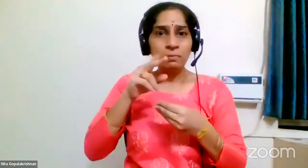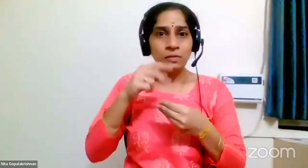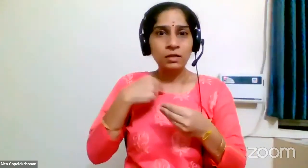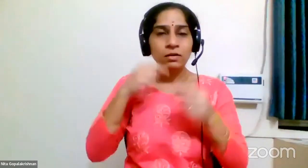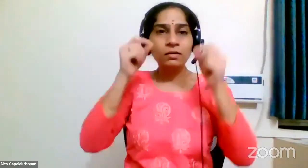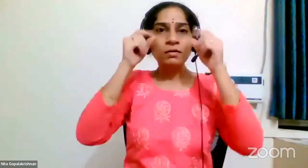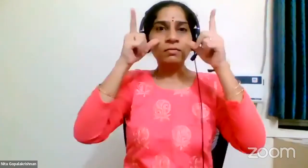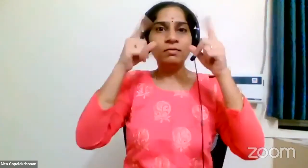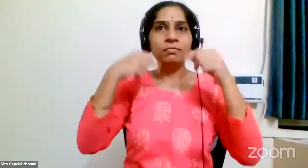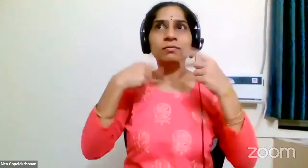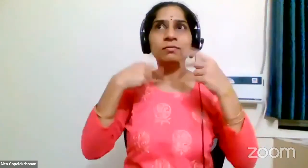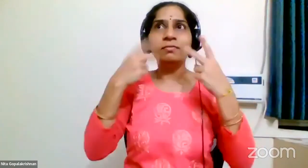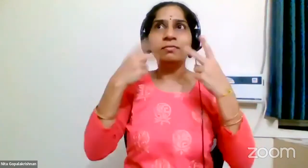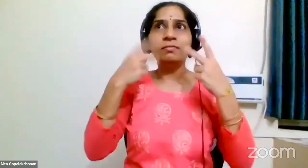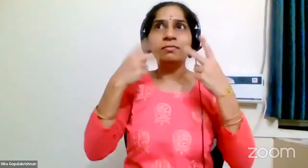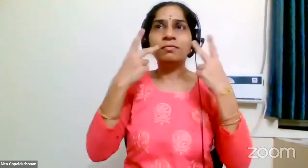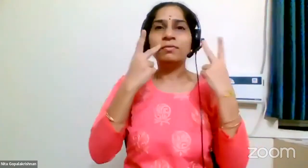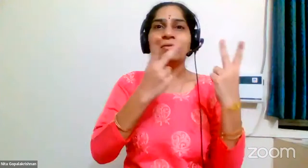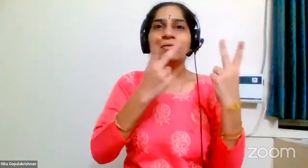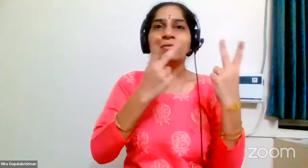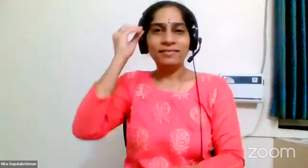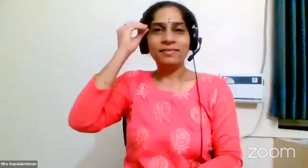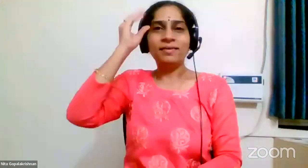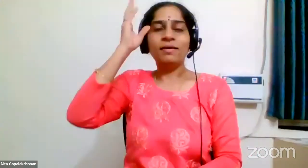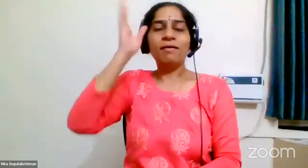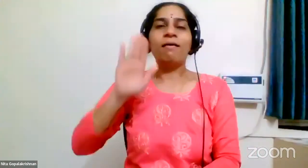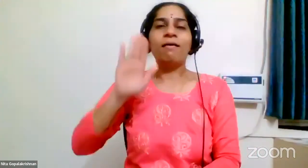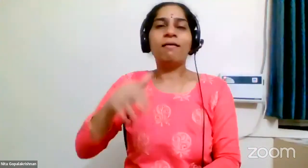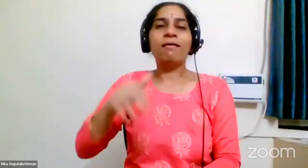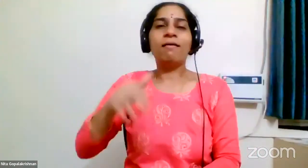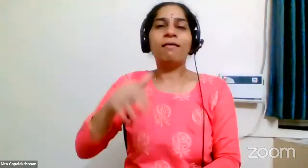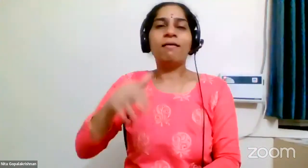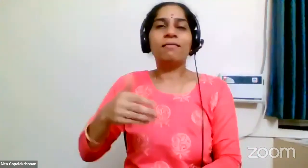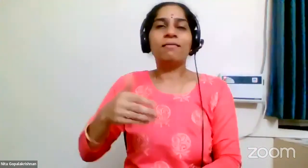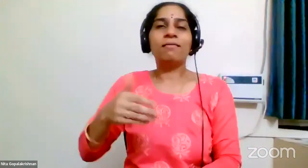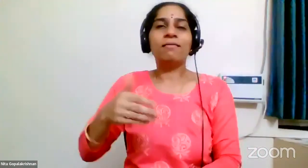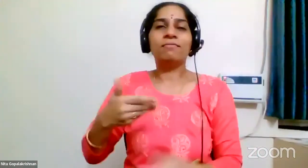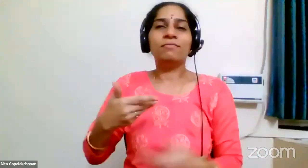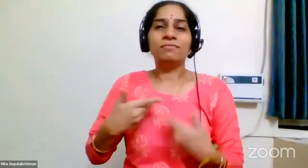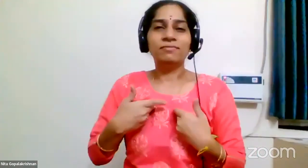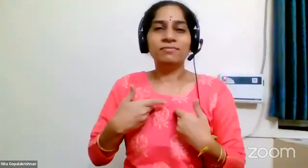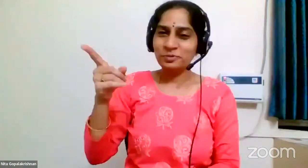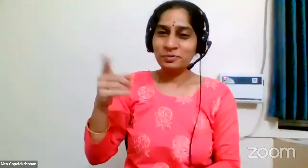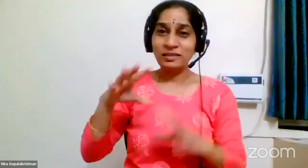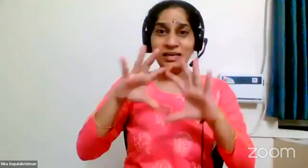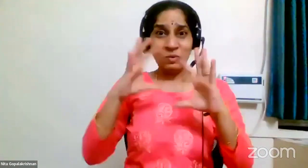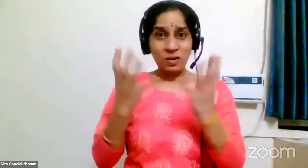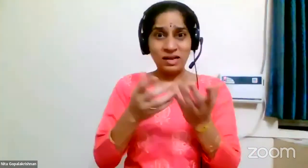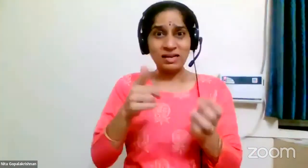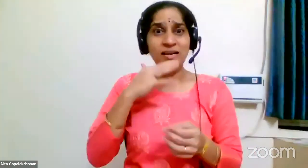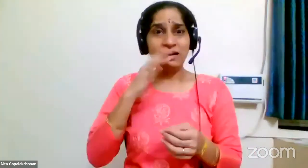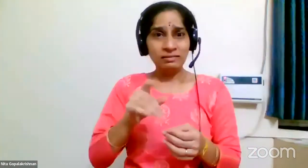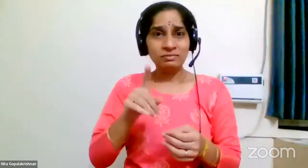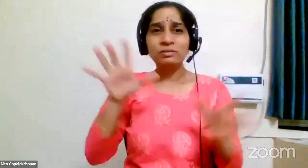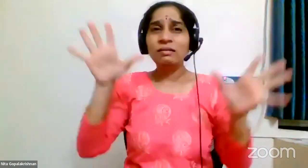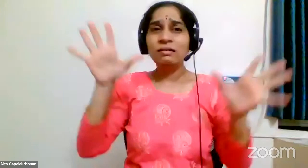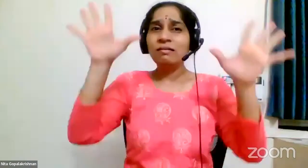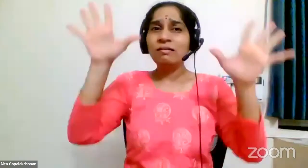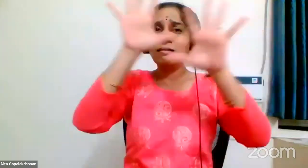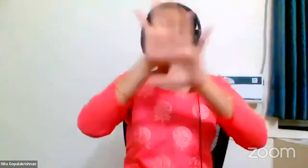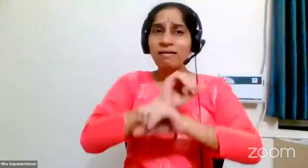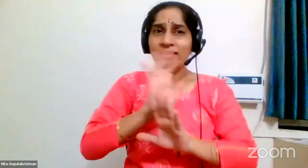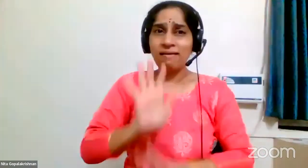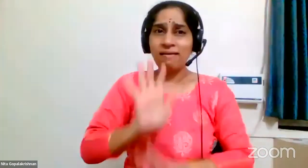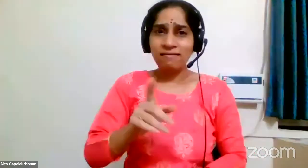अज्ञानता से भरे, अज्ञानता के अंधकार से भरे संसार में सब कुछ देखने के लिए काबिल हो